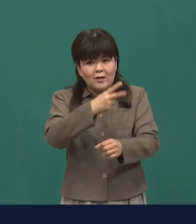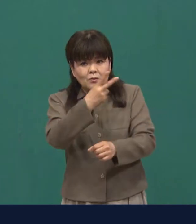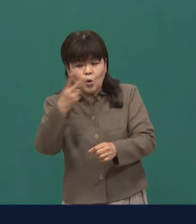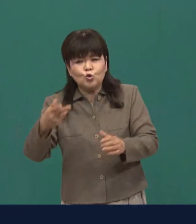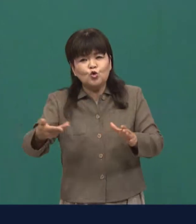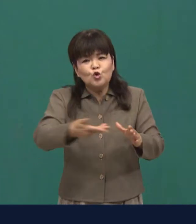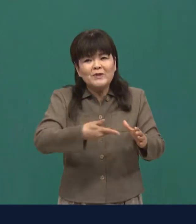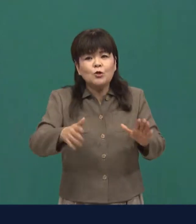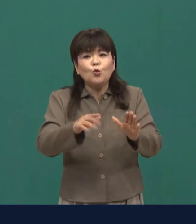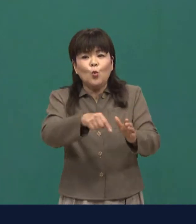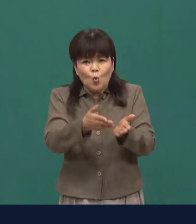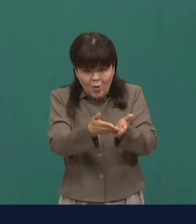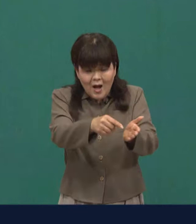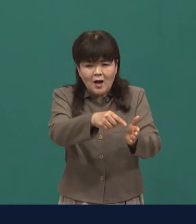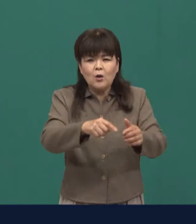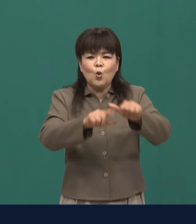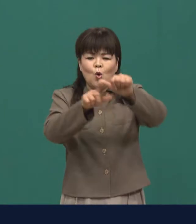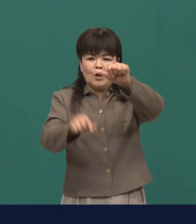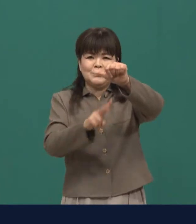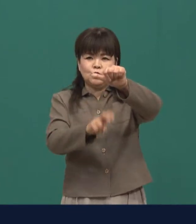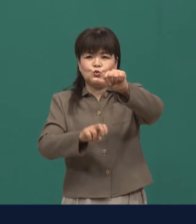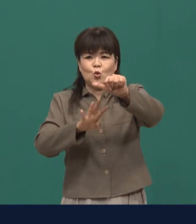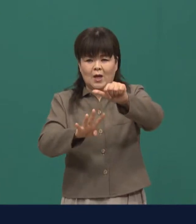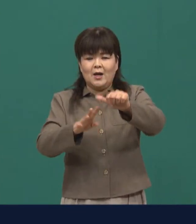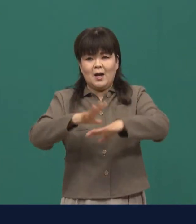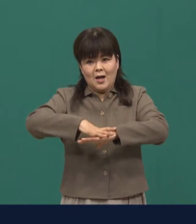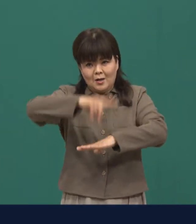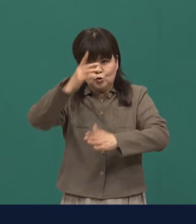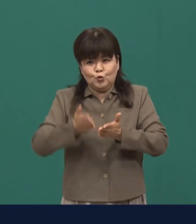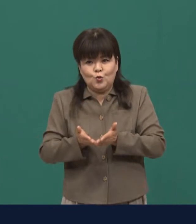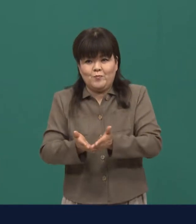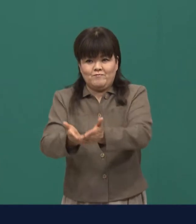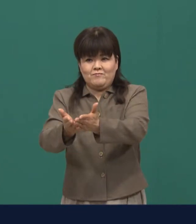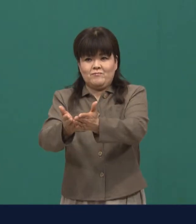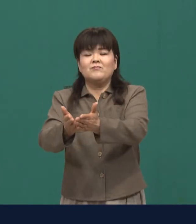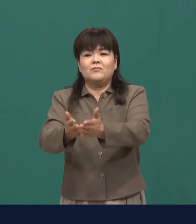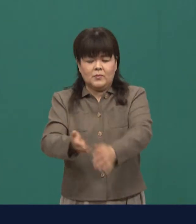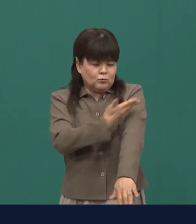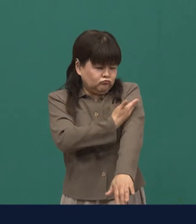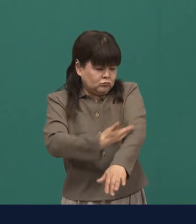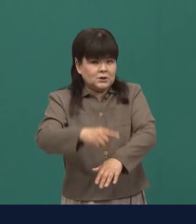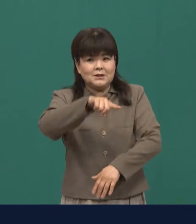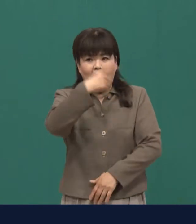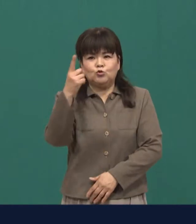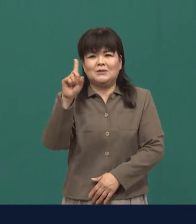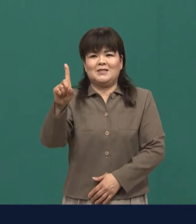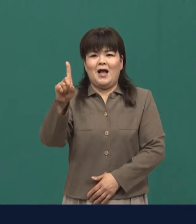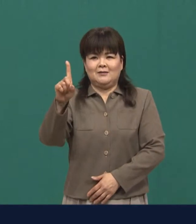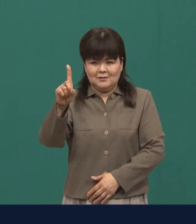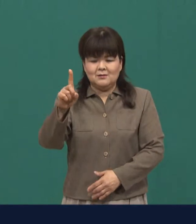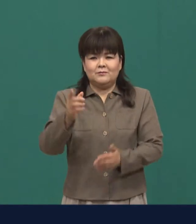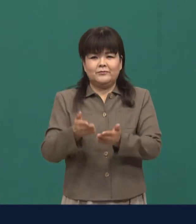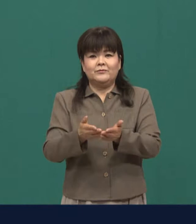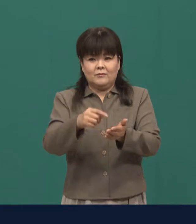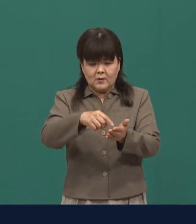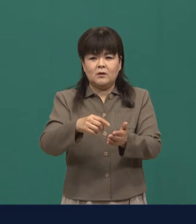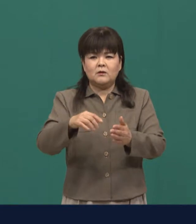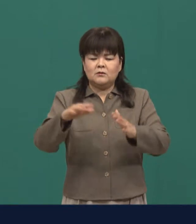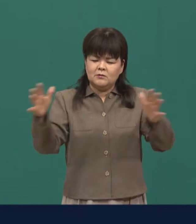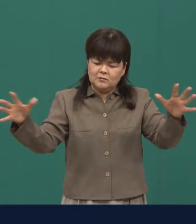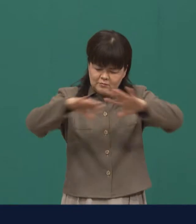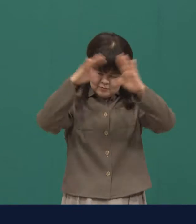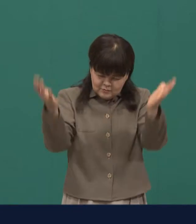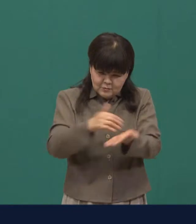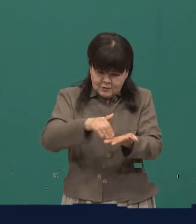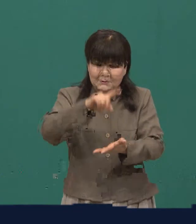今年度の海の子は今月24日が初出航、101回の航海でおよそ